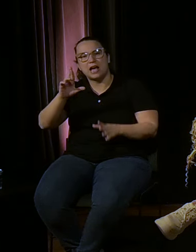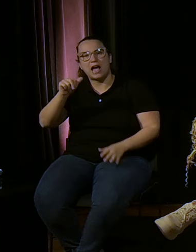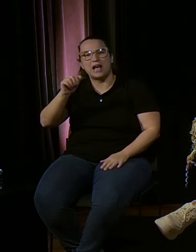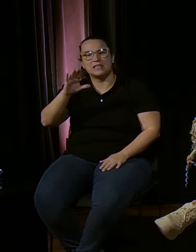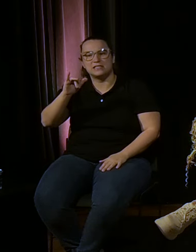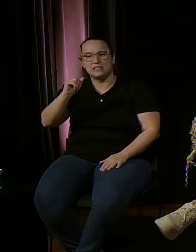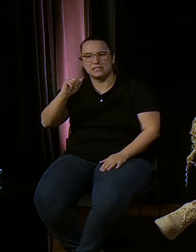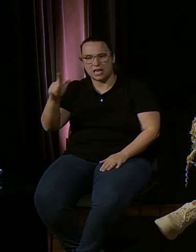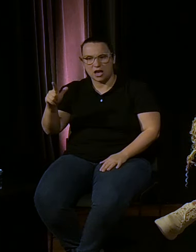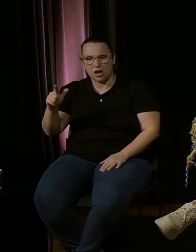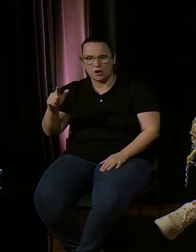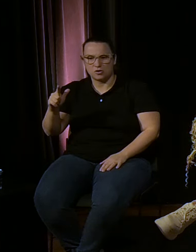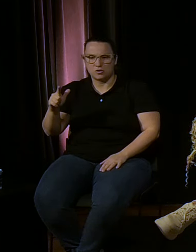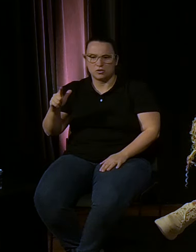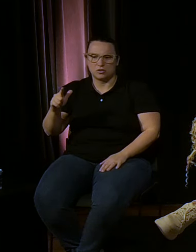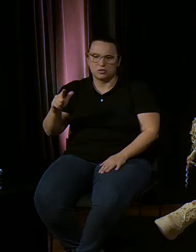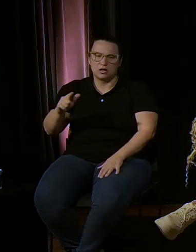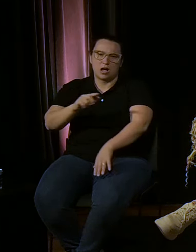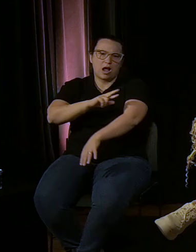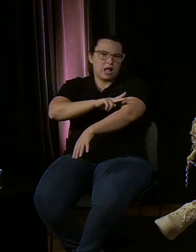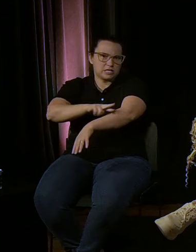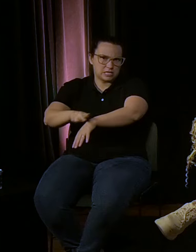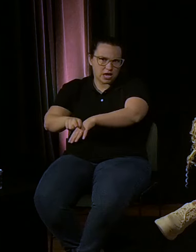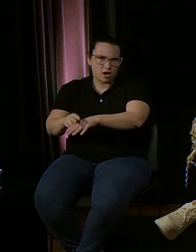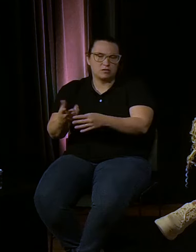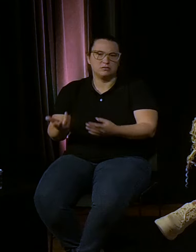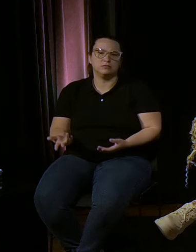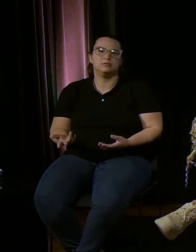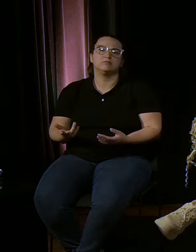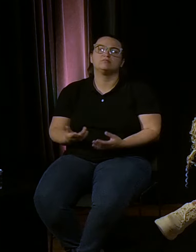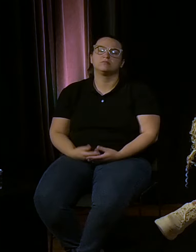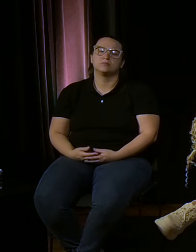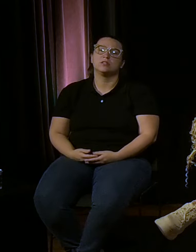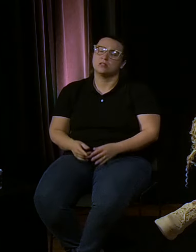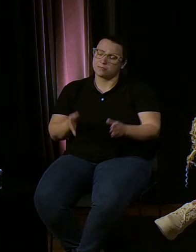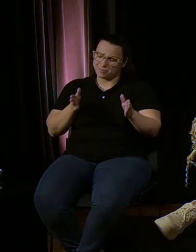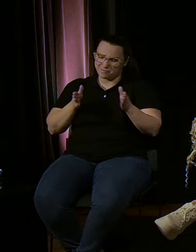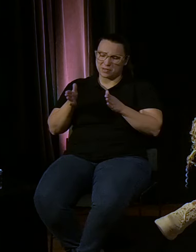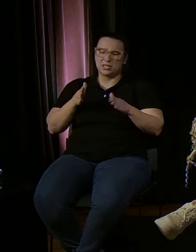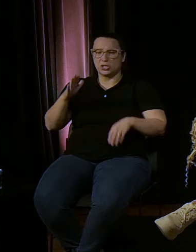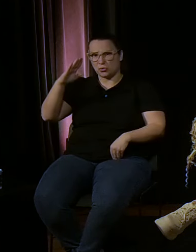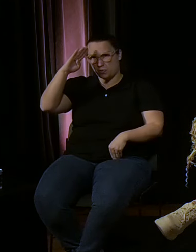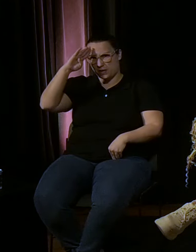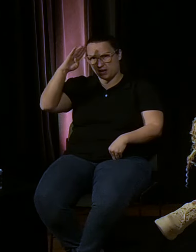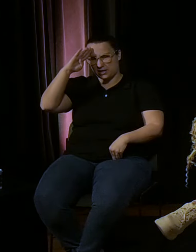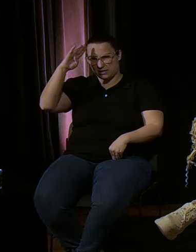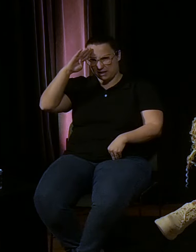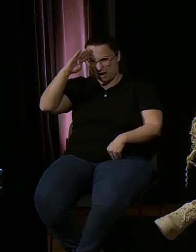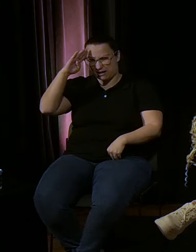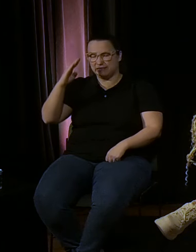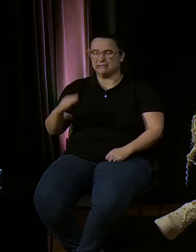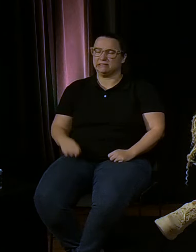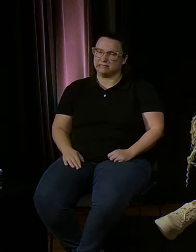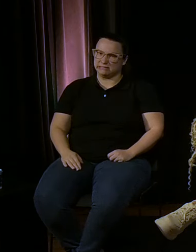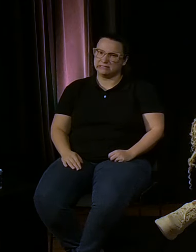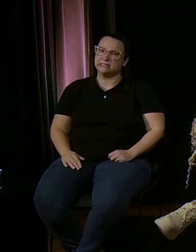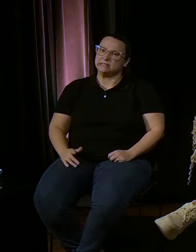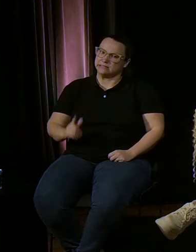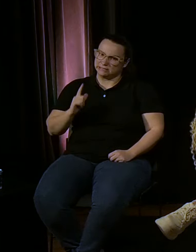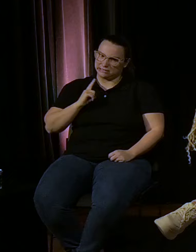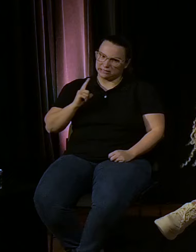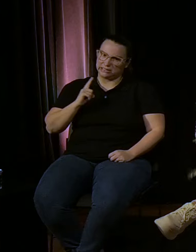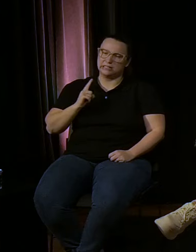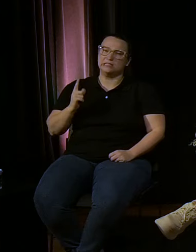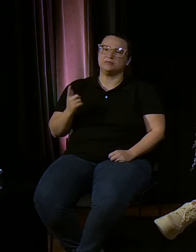uma democracia de racial porque estávamos em um período militar que, enfim, cortou bastante das questões